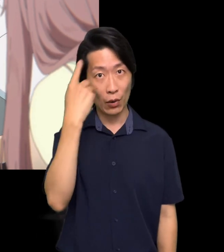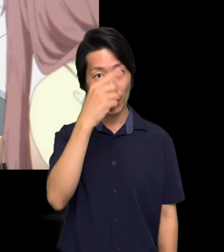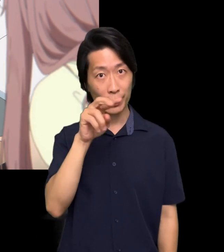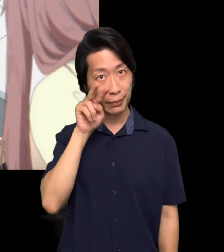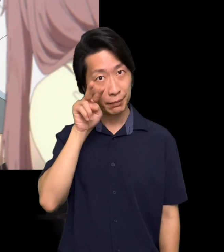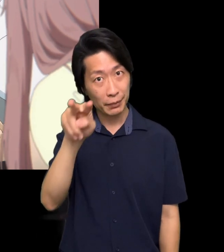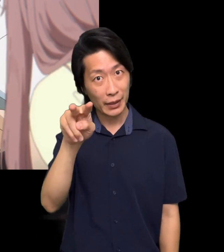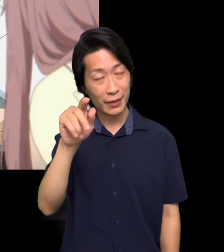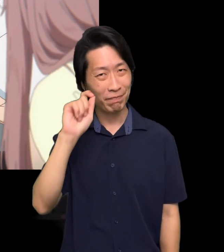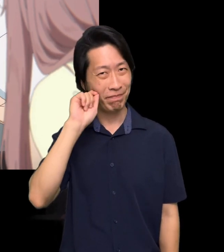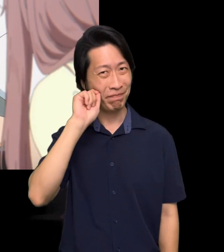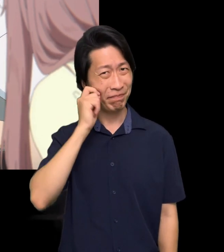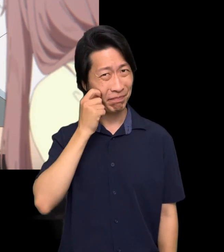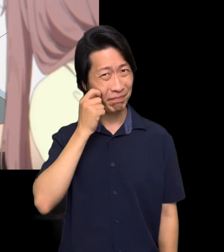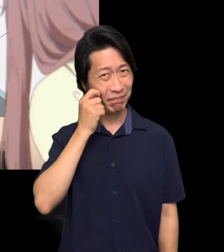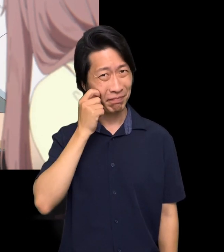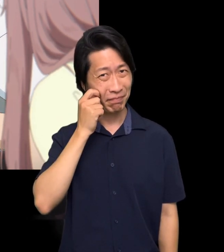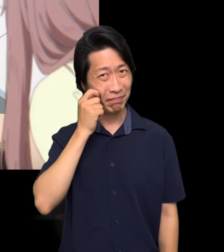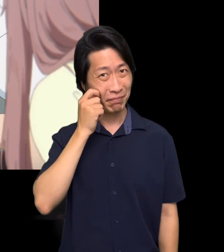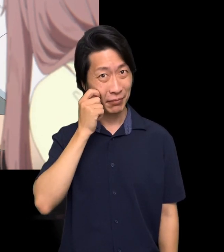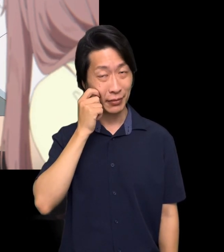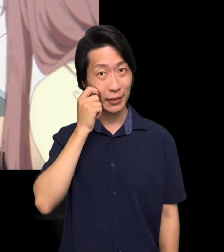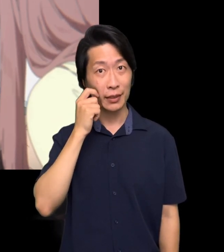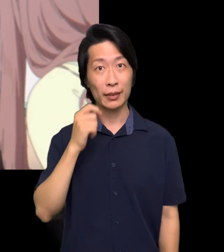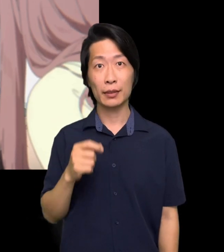人の顔見れなくて。